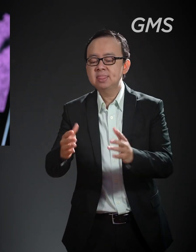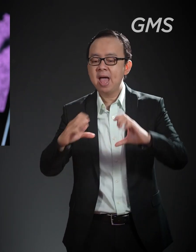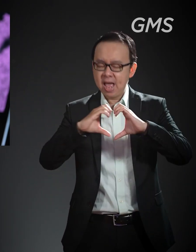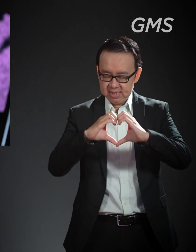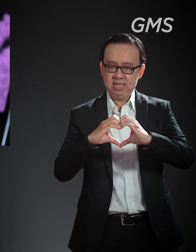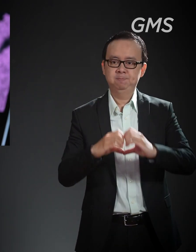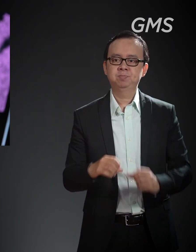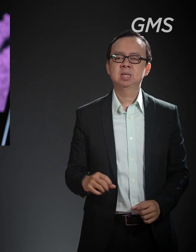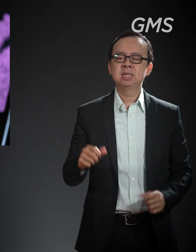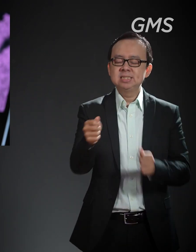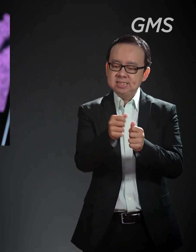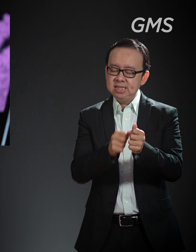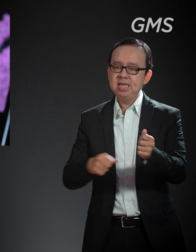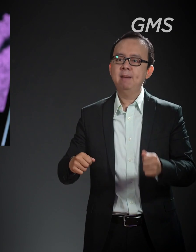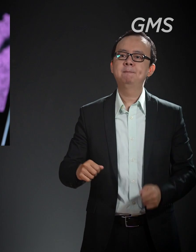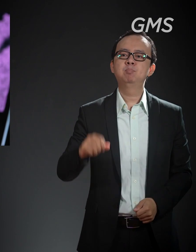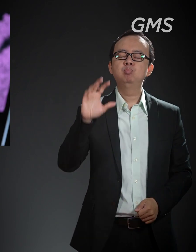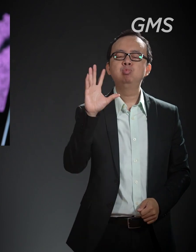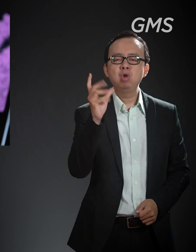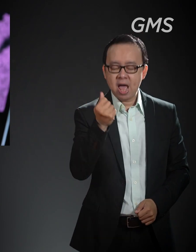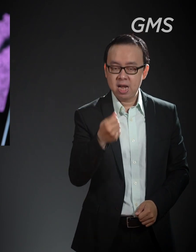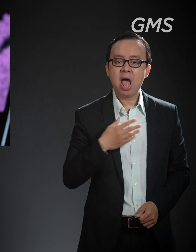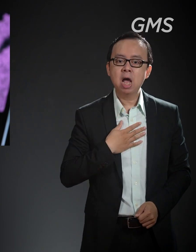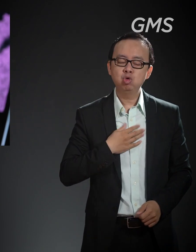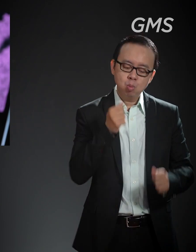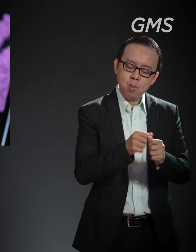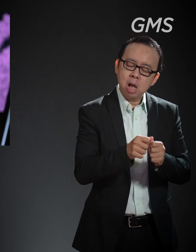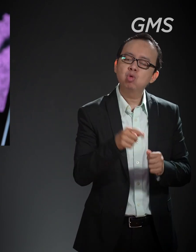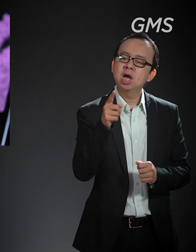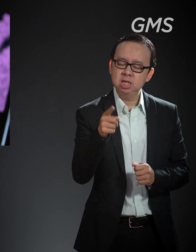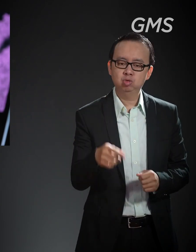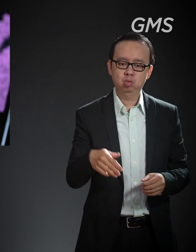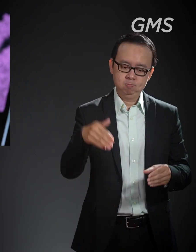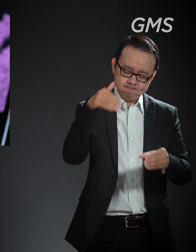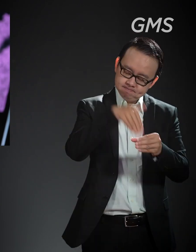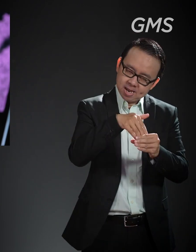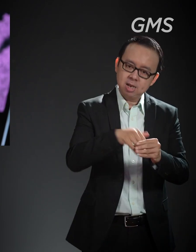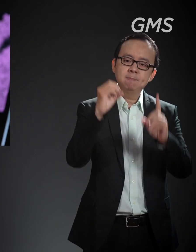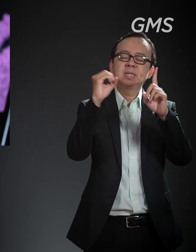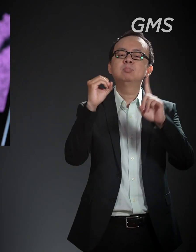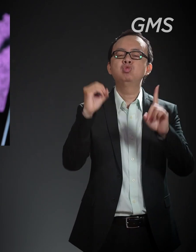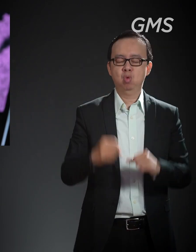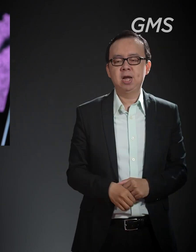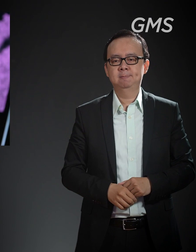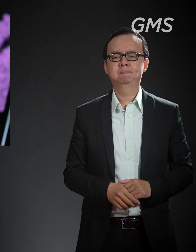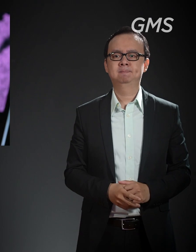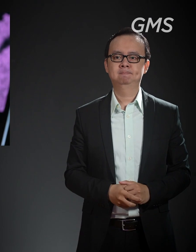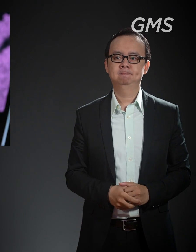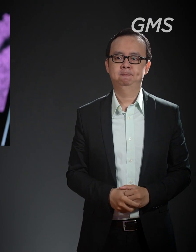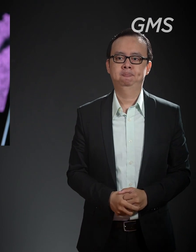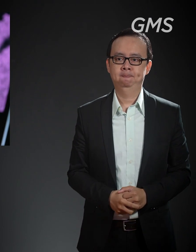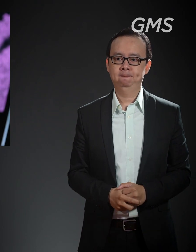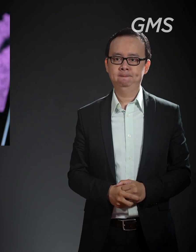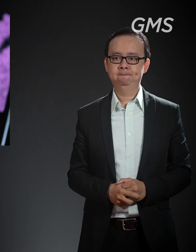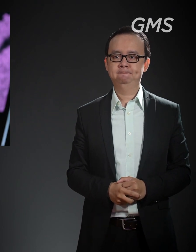itu. Dengan seluruh keluarga saya dan semua penghasilan kami. Dan